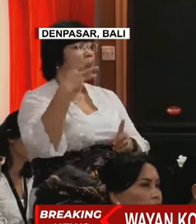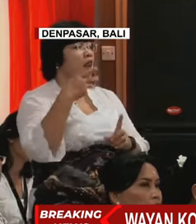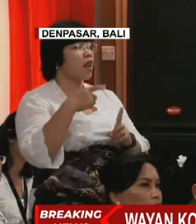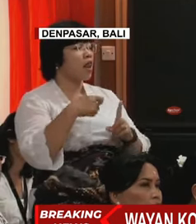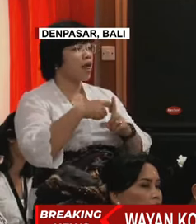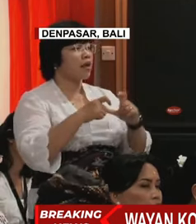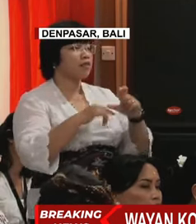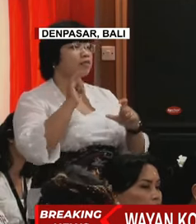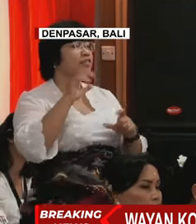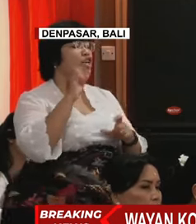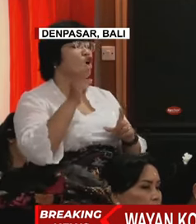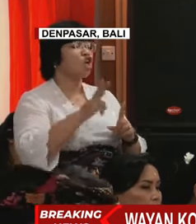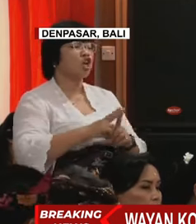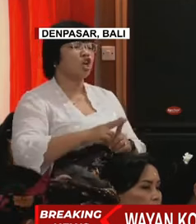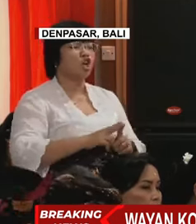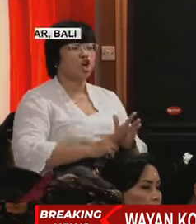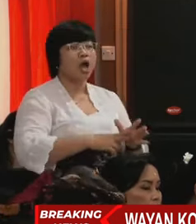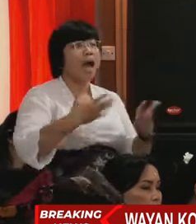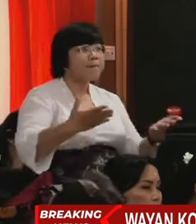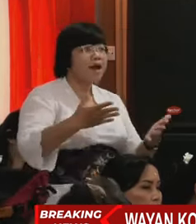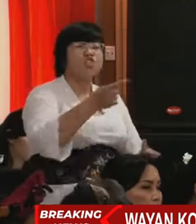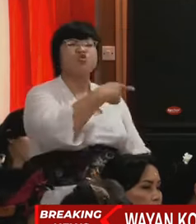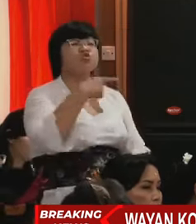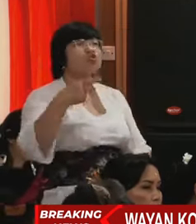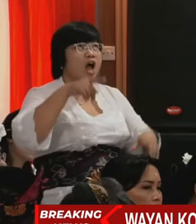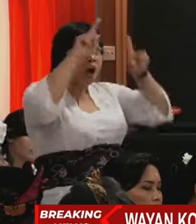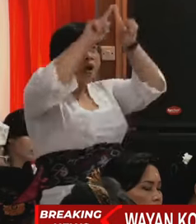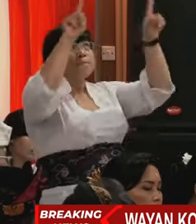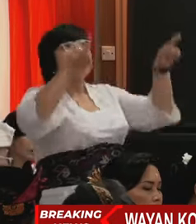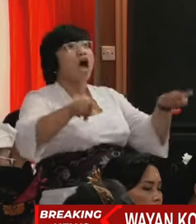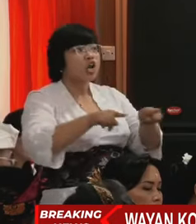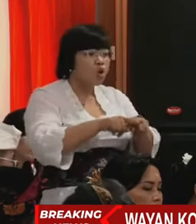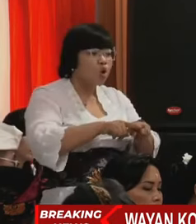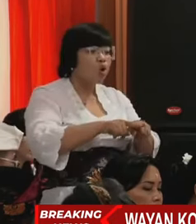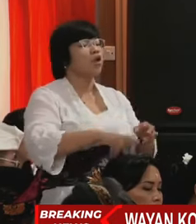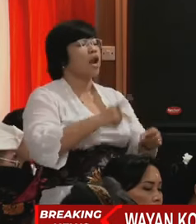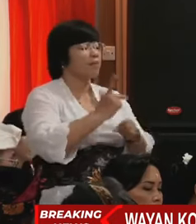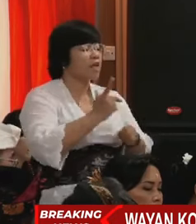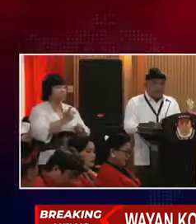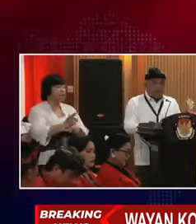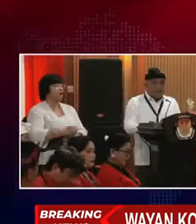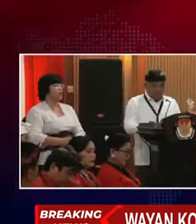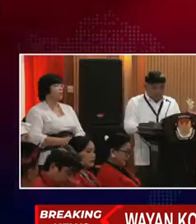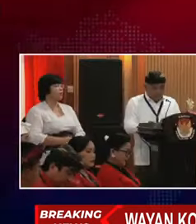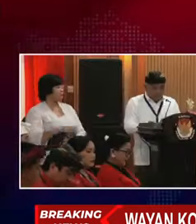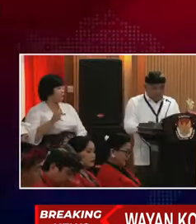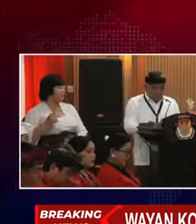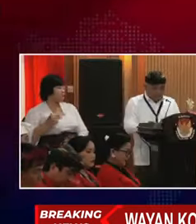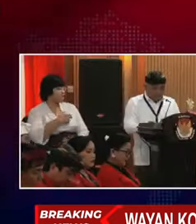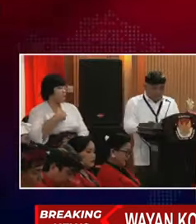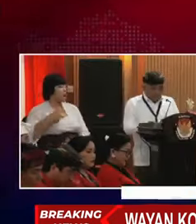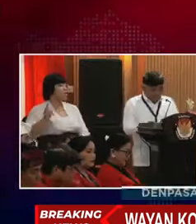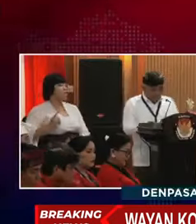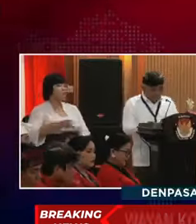belum diunggulkan untuk kemudian bisa ee maju artinya partainya pun berpengaruh tapi lagi-lagi tokoh ketokohan atau sosoknya itu